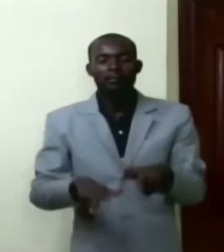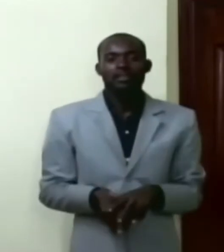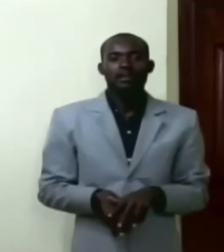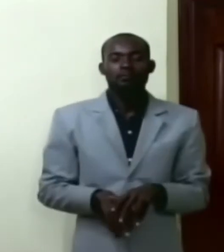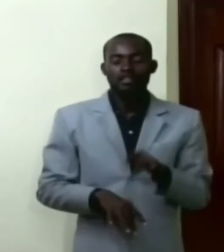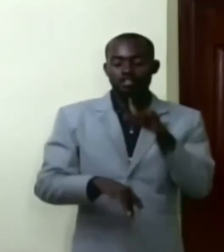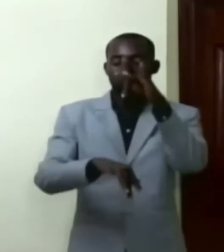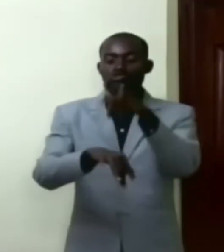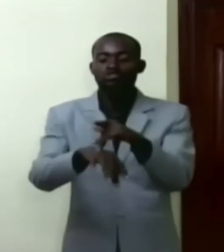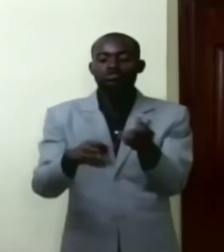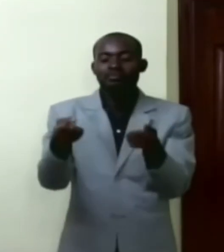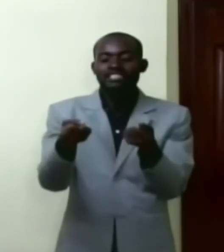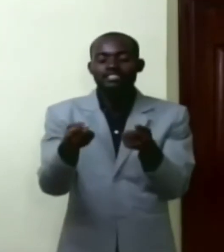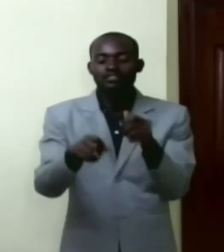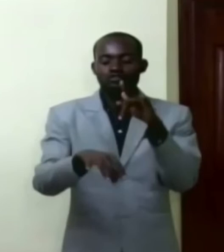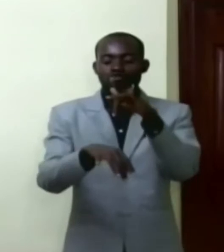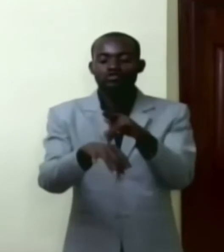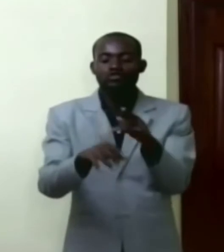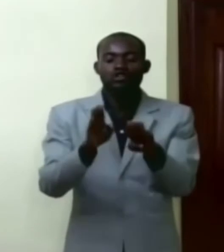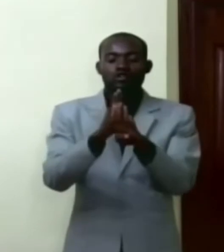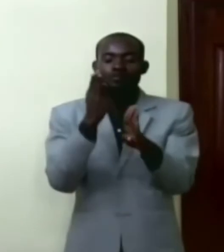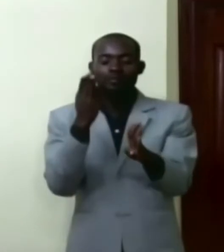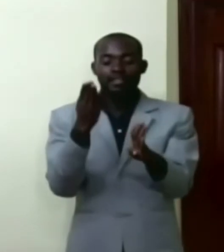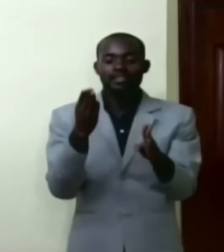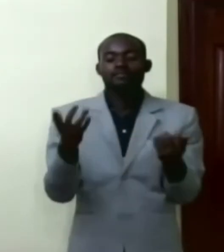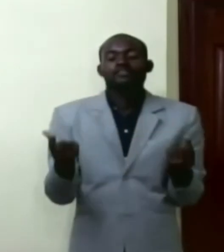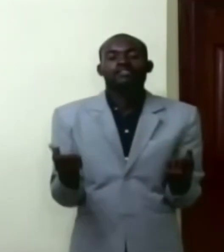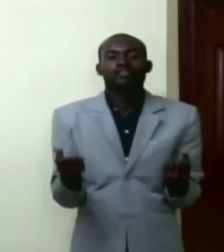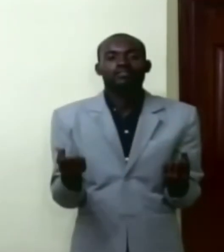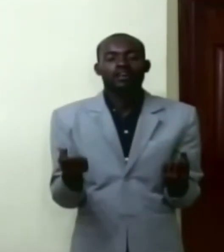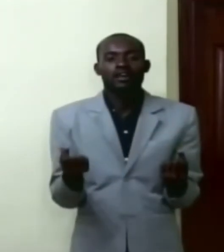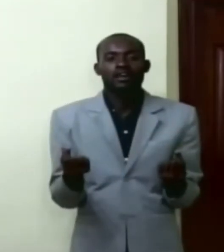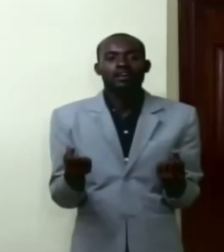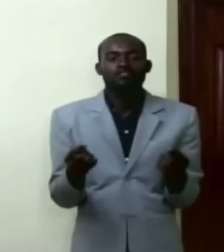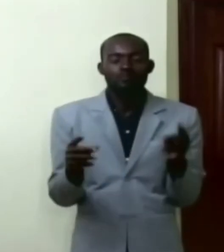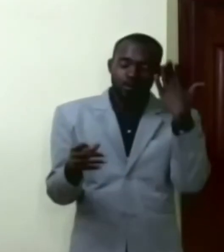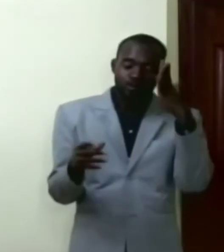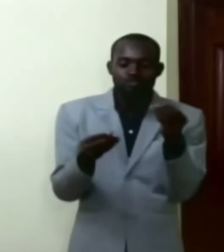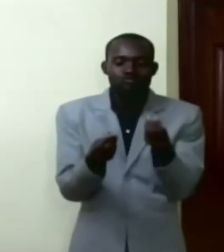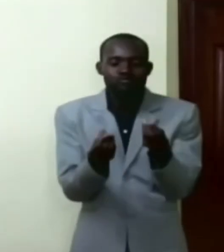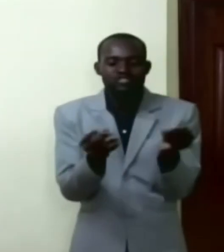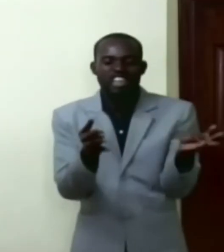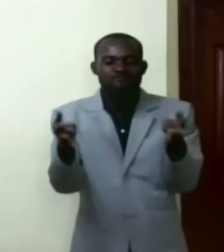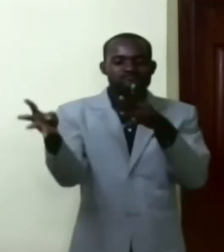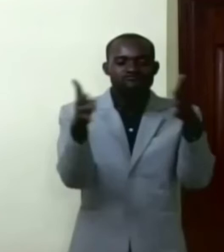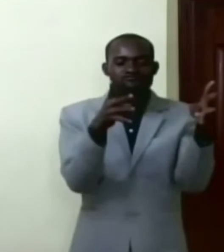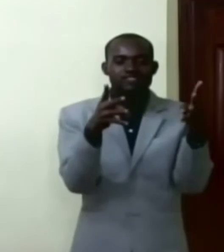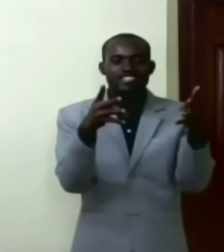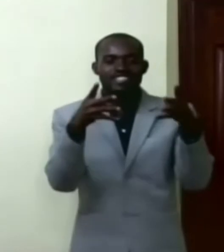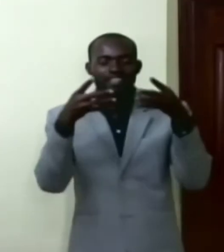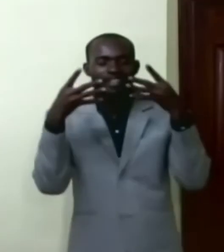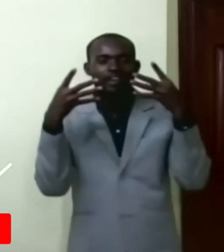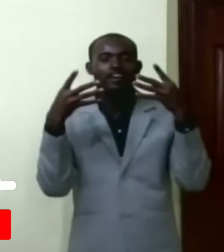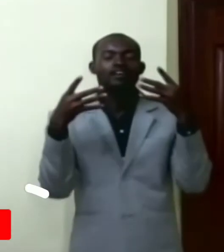ne savons pas qui machine nous dans le monté. Nous ne savons pas qui poussière, qui roche, qui côté lié, nous ne savons pas. Avec les 17 pays, bon, que